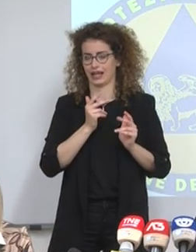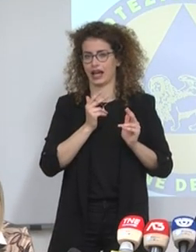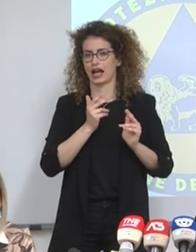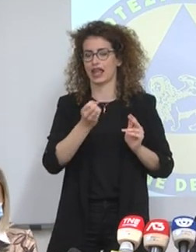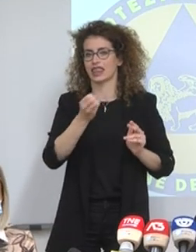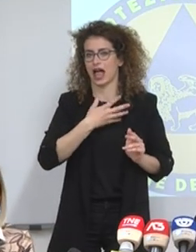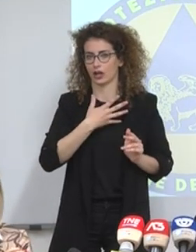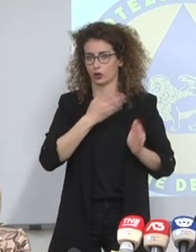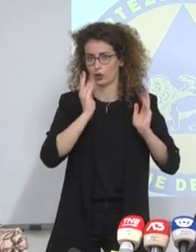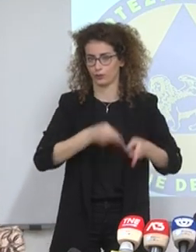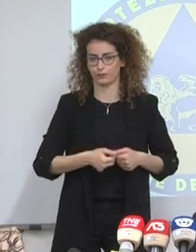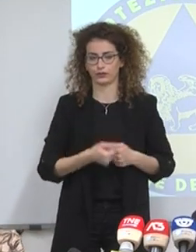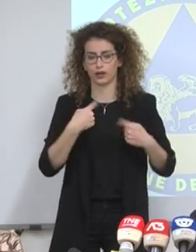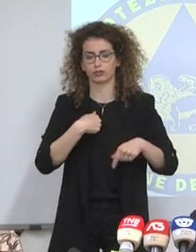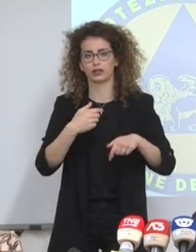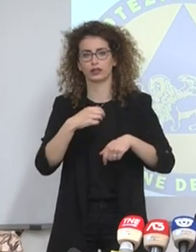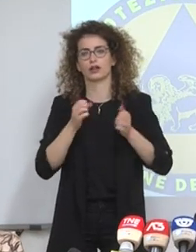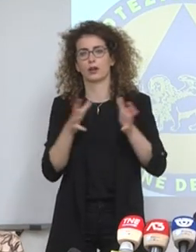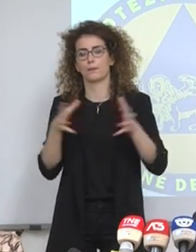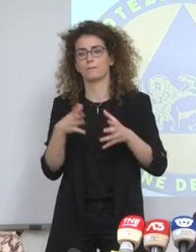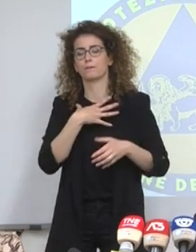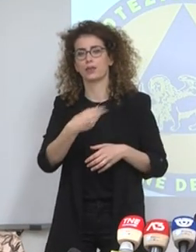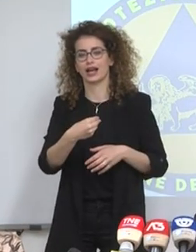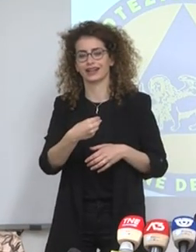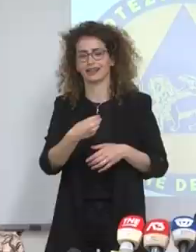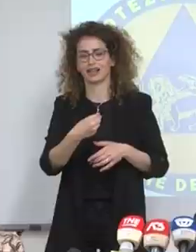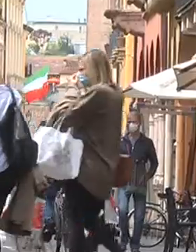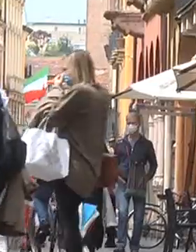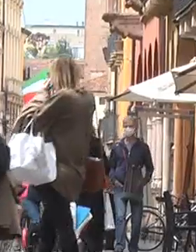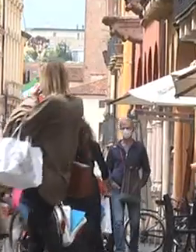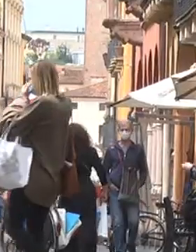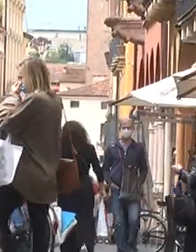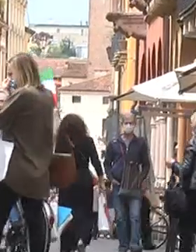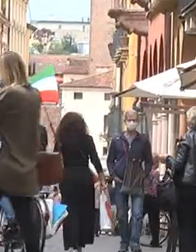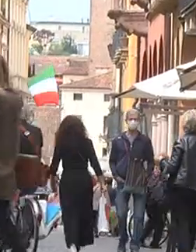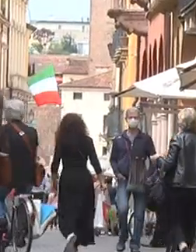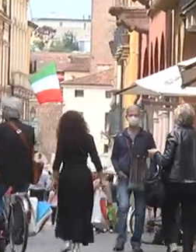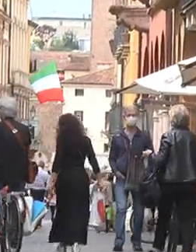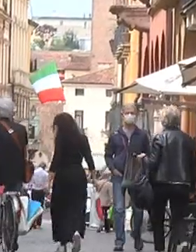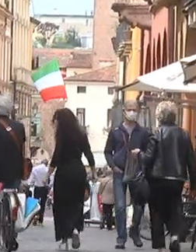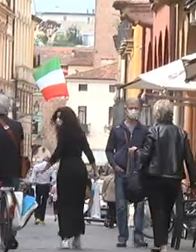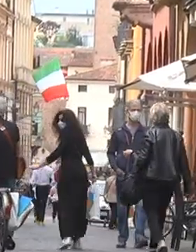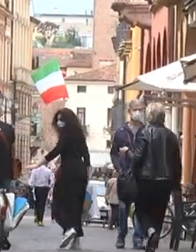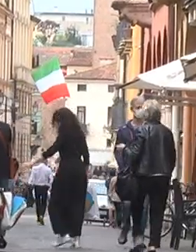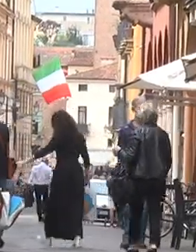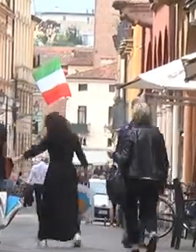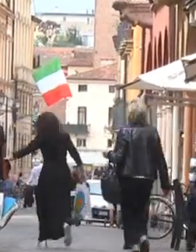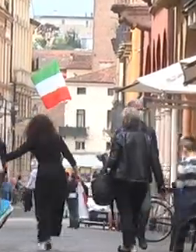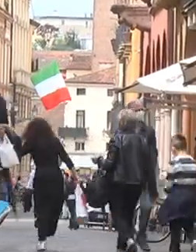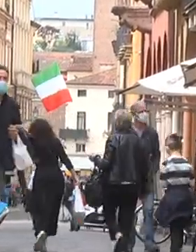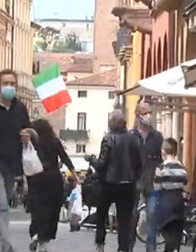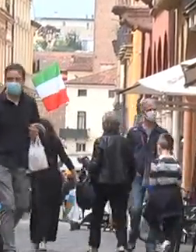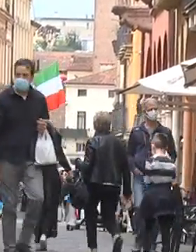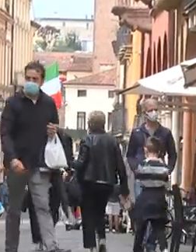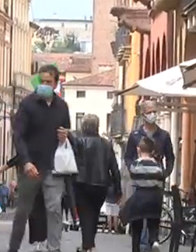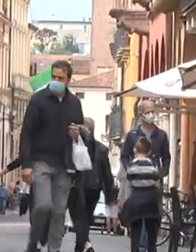nessuna utilità dev'essere zona bianca rispetto alle altre zone le zone bianche rappresenta un ritorno alla vita ma per parlare di